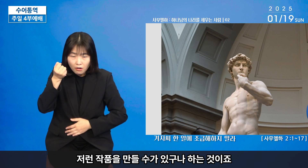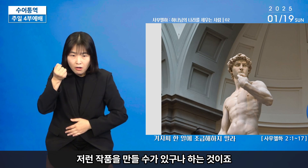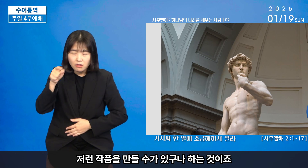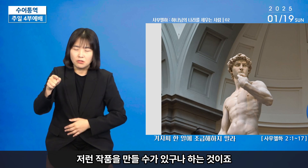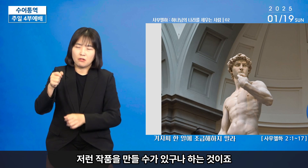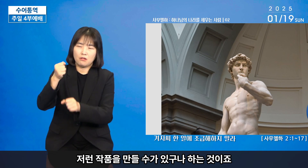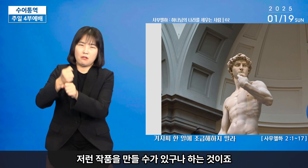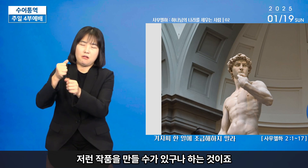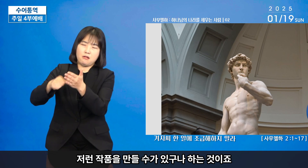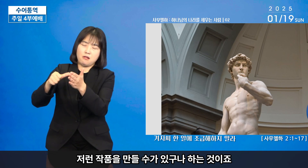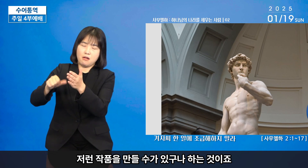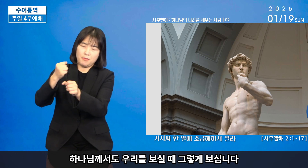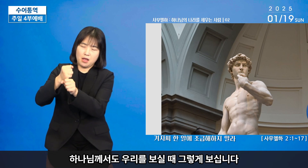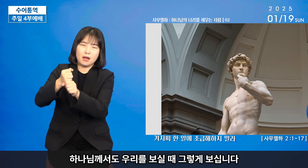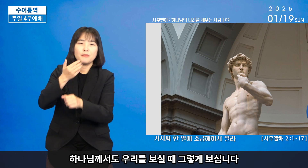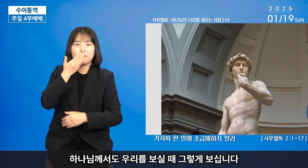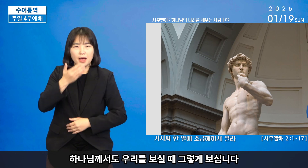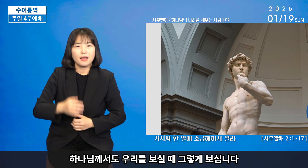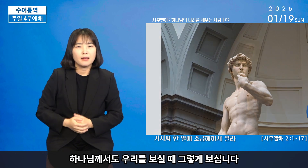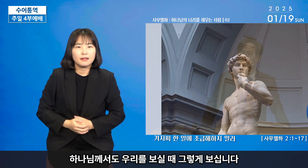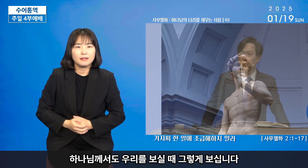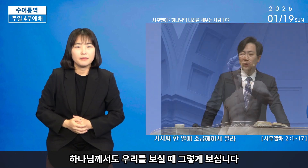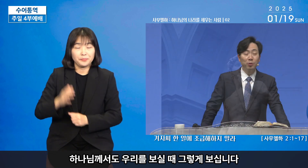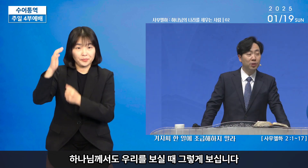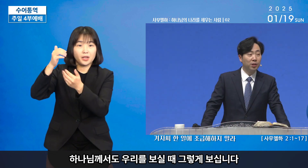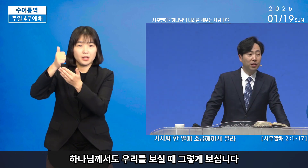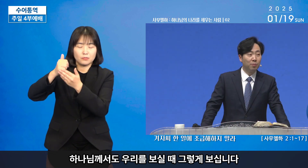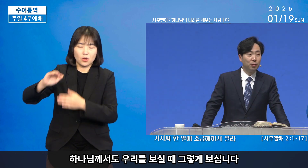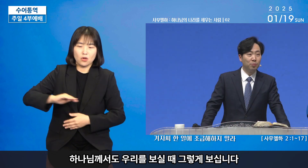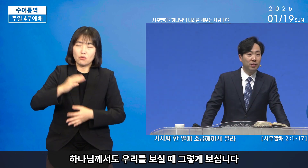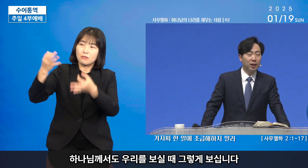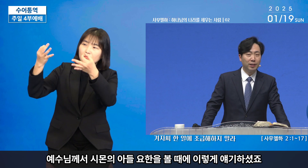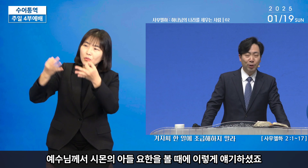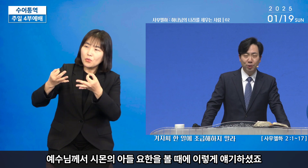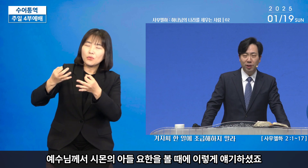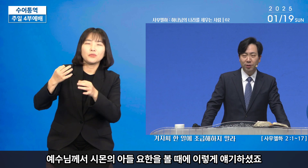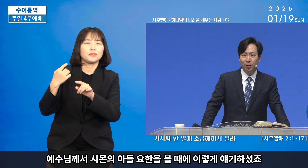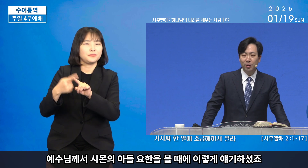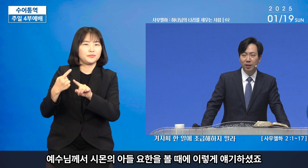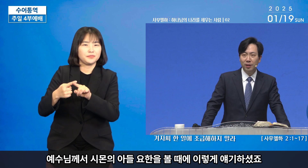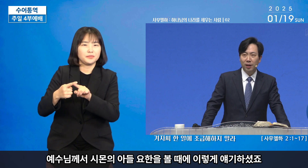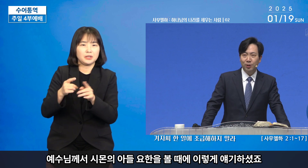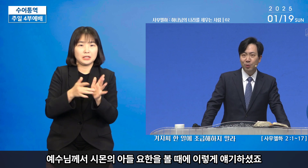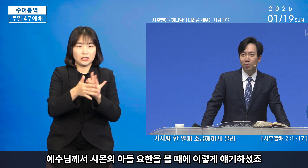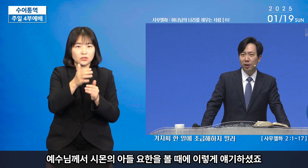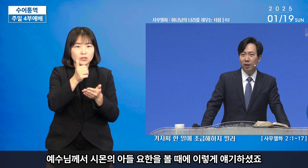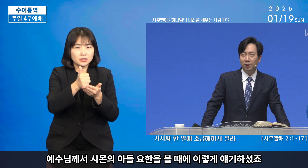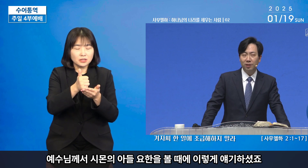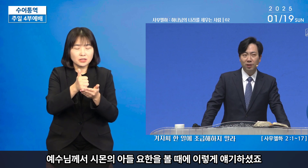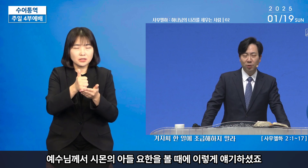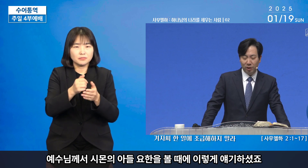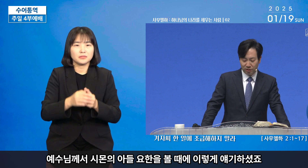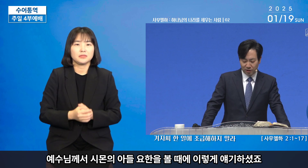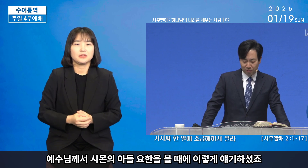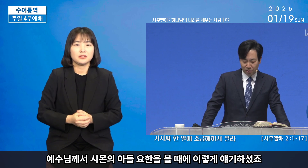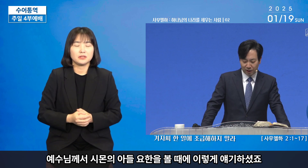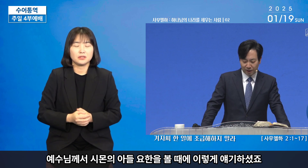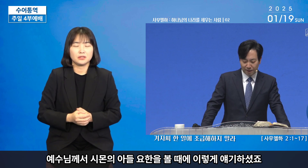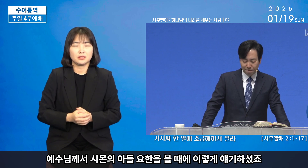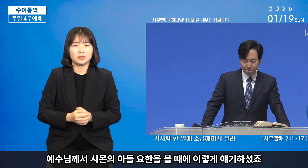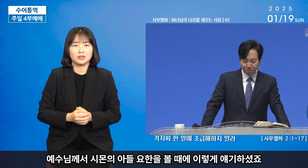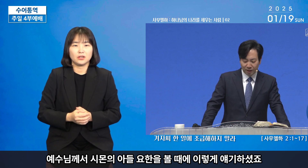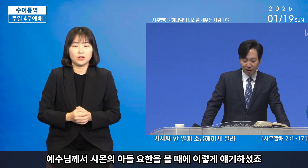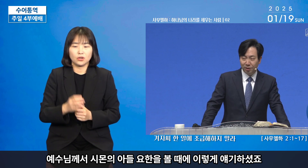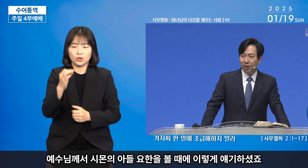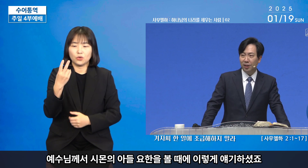수가 있구나 하는 것이죠. 근데 하나님께서도 우리를 보실 때 그렇게 보십니다. 예수님께서 시몬의 아들 요한을 볼